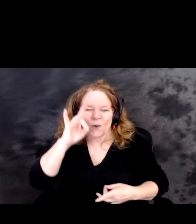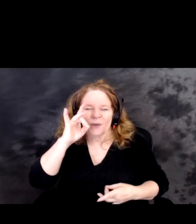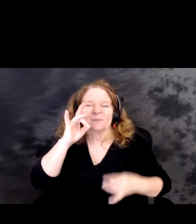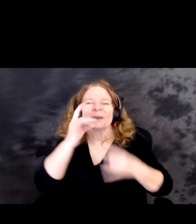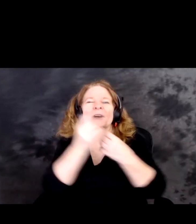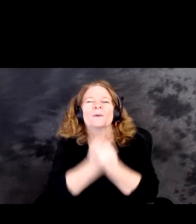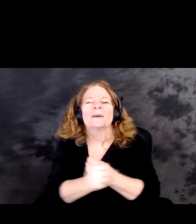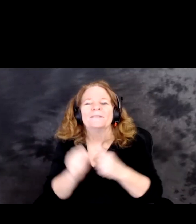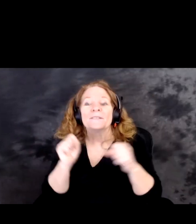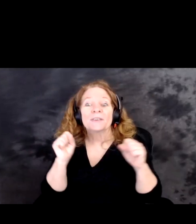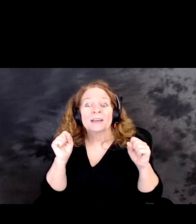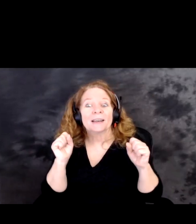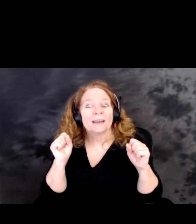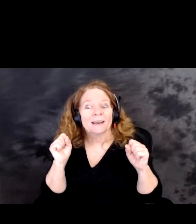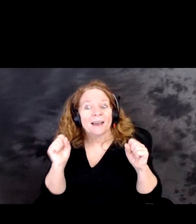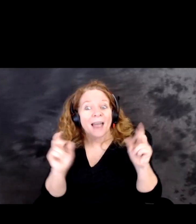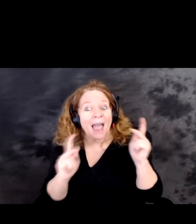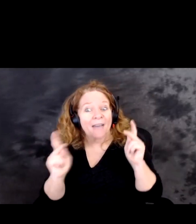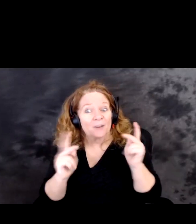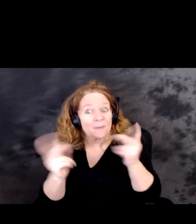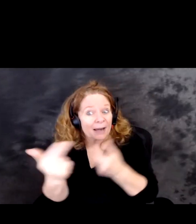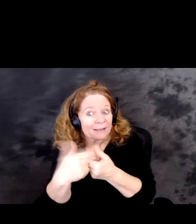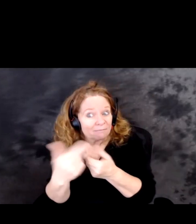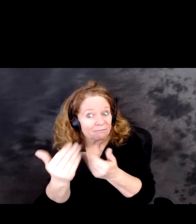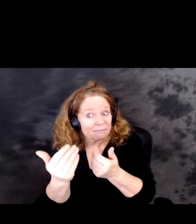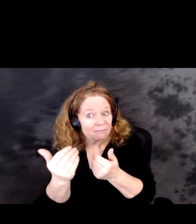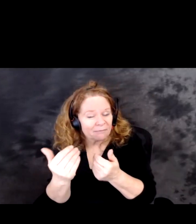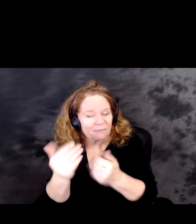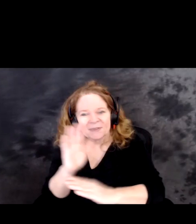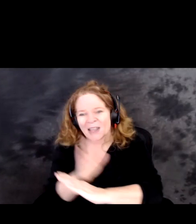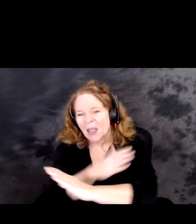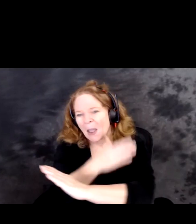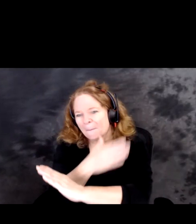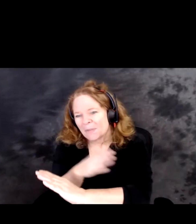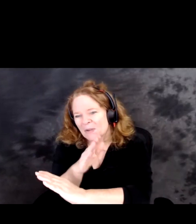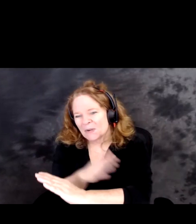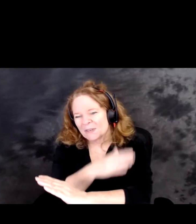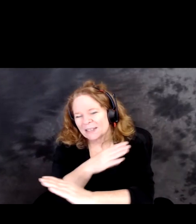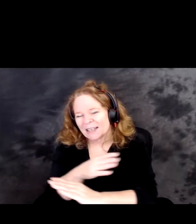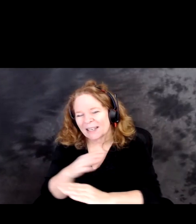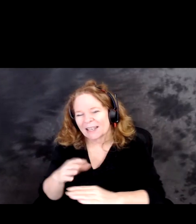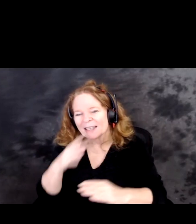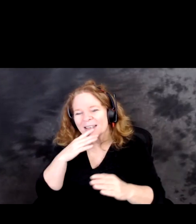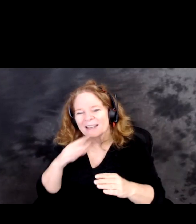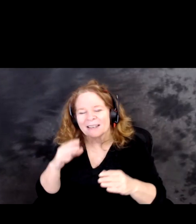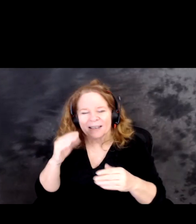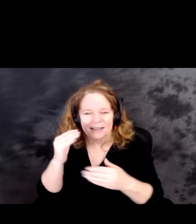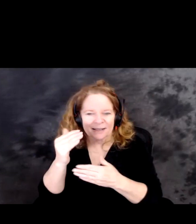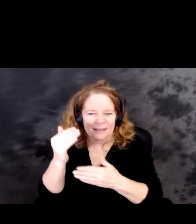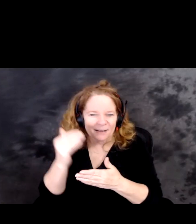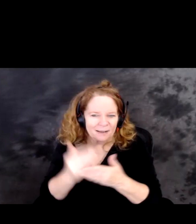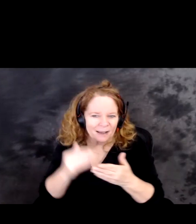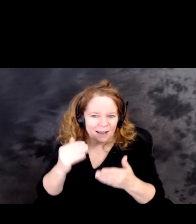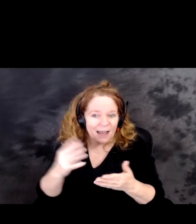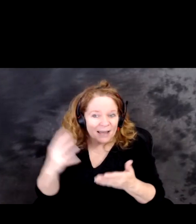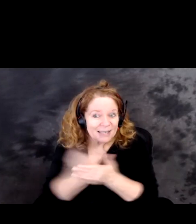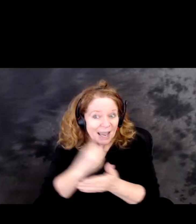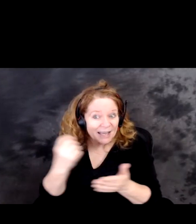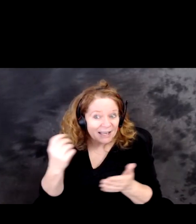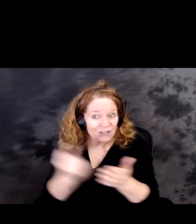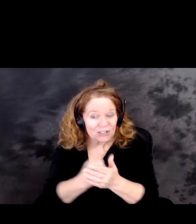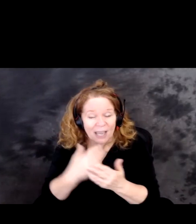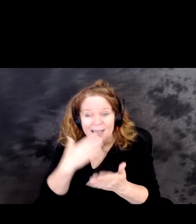y liberarte de todos juntos. La música es la